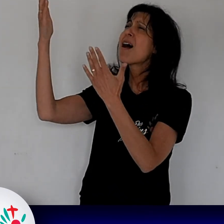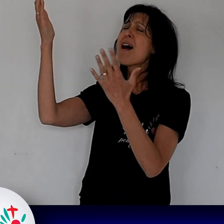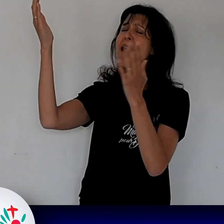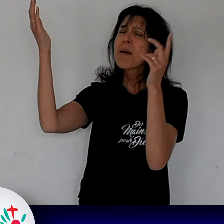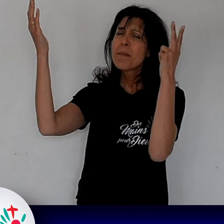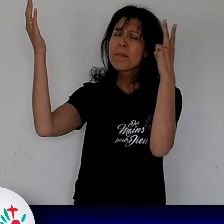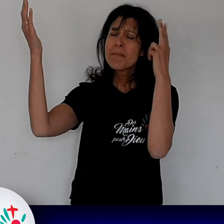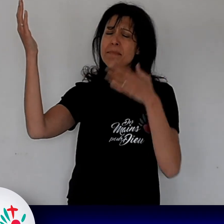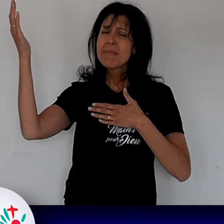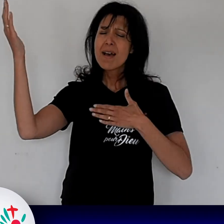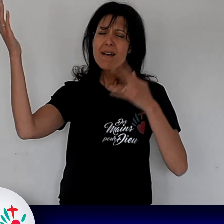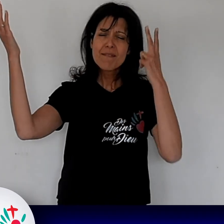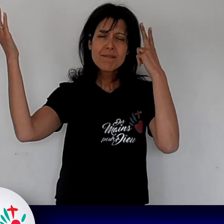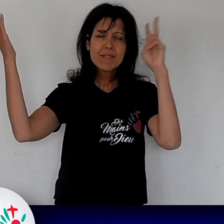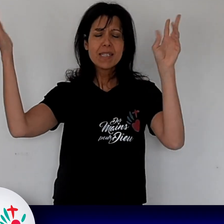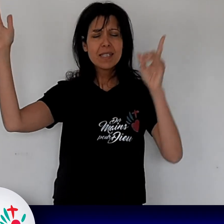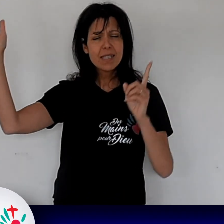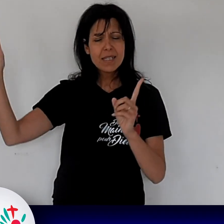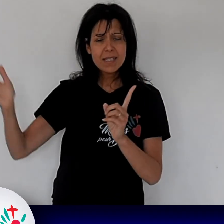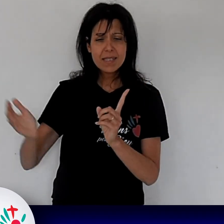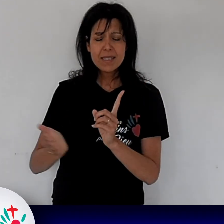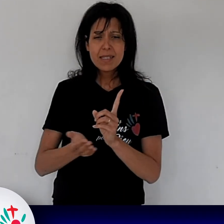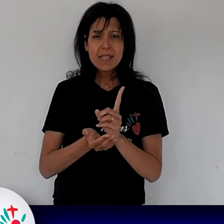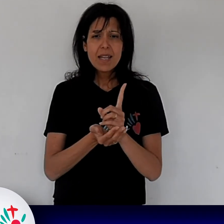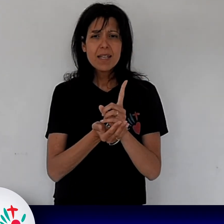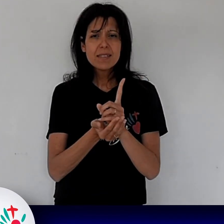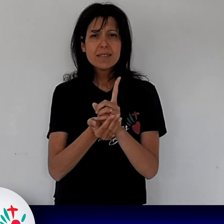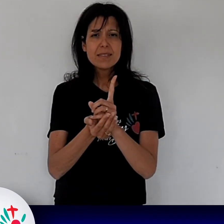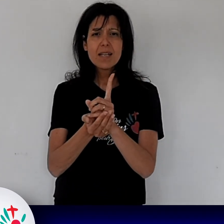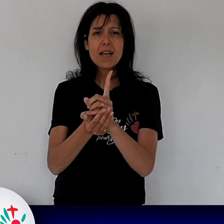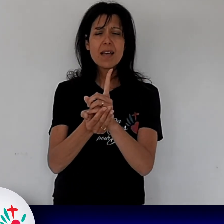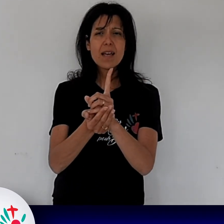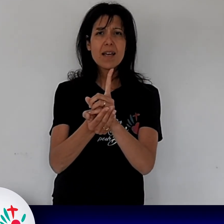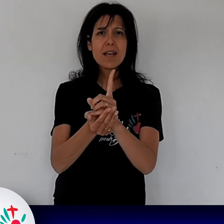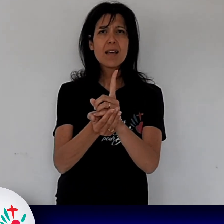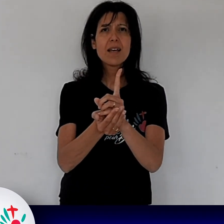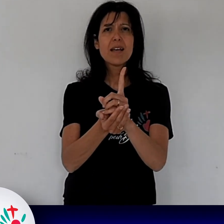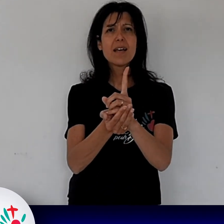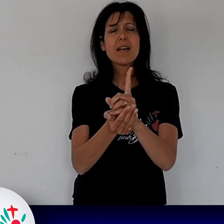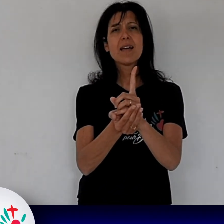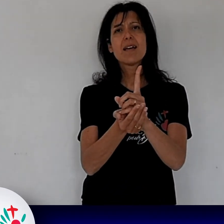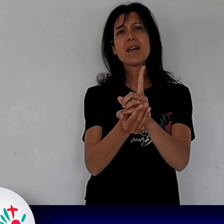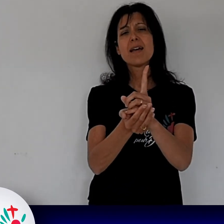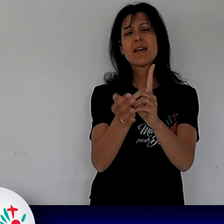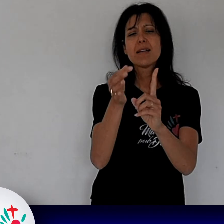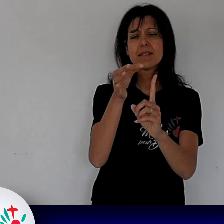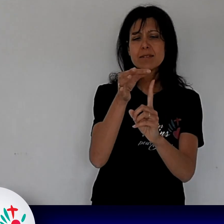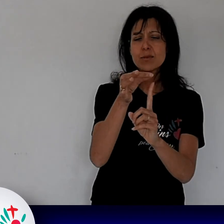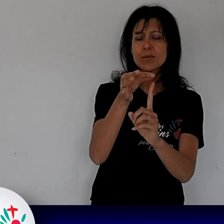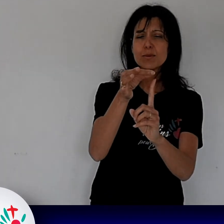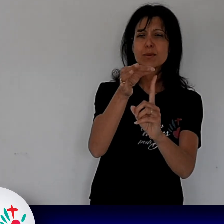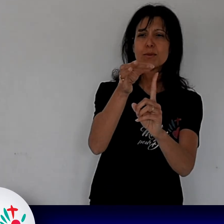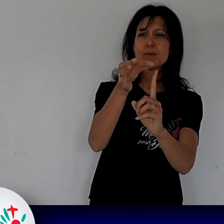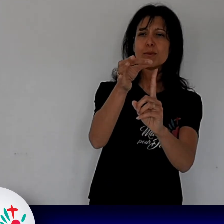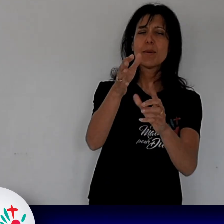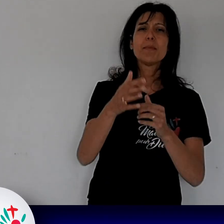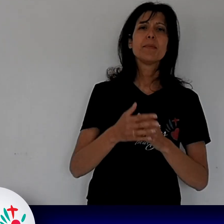mains, il tient ma vie.